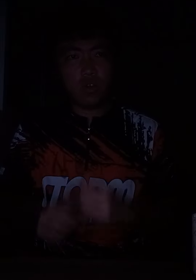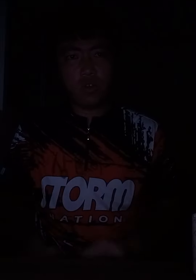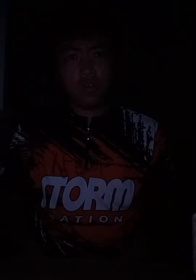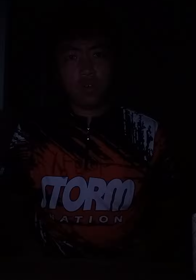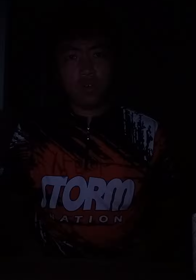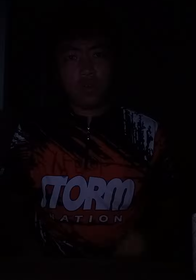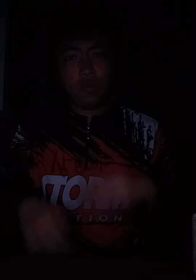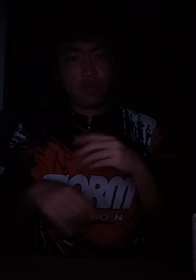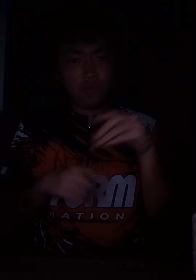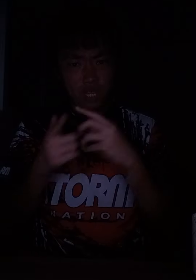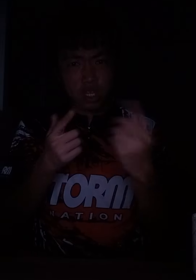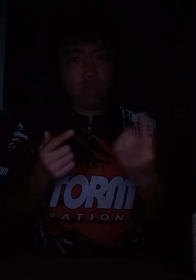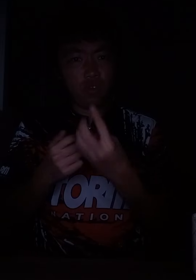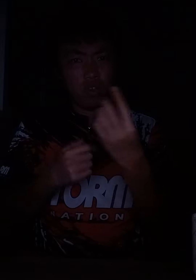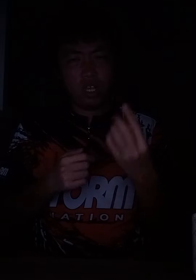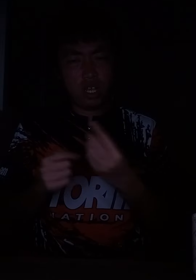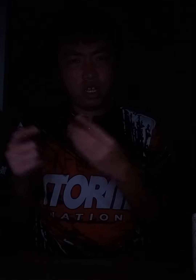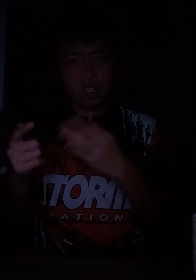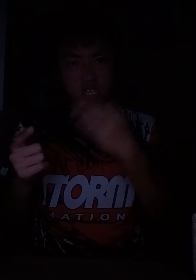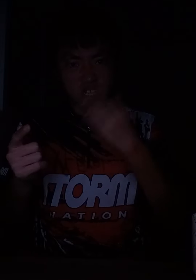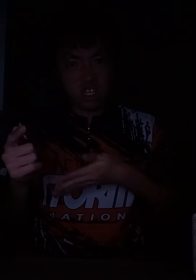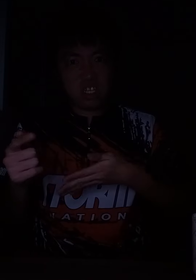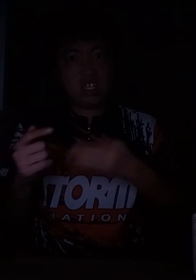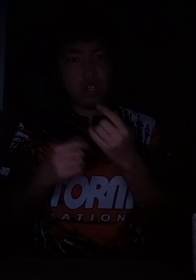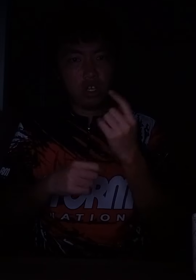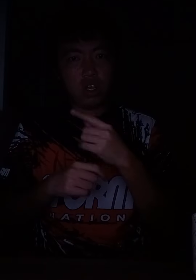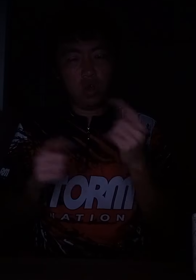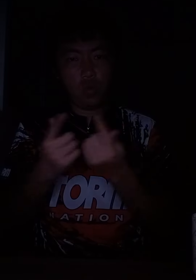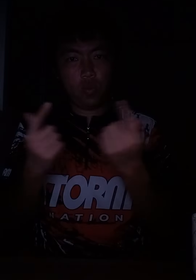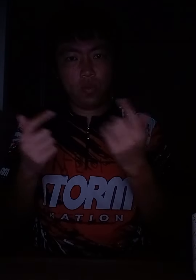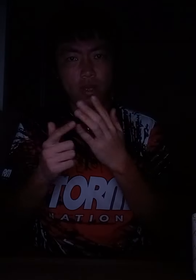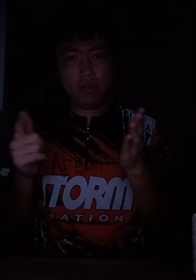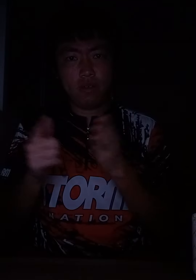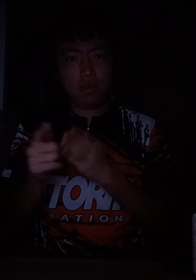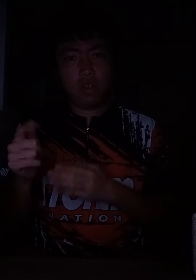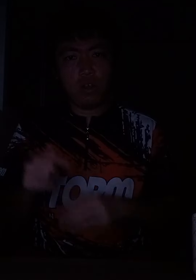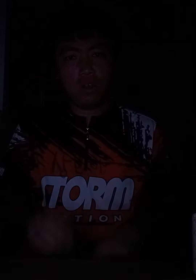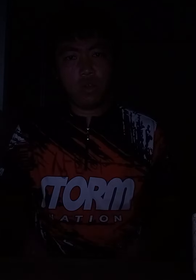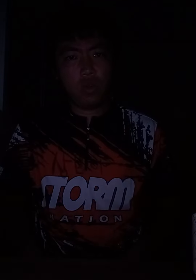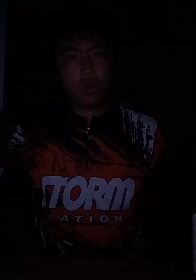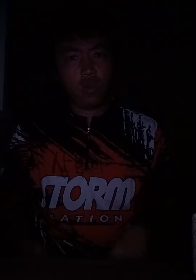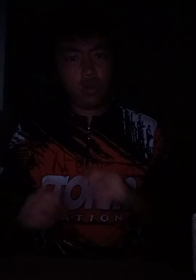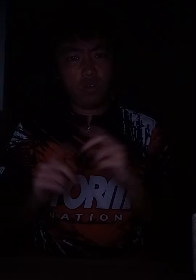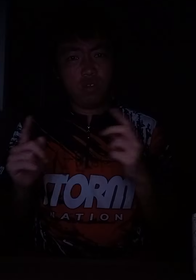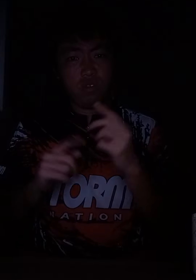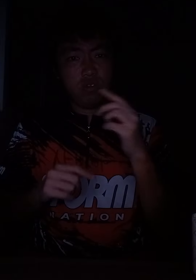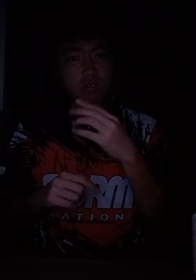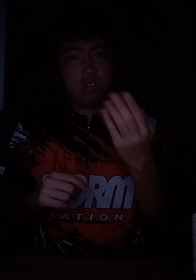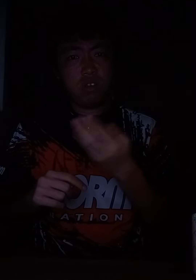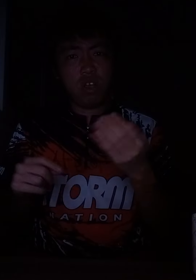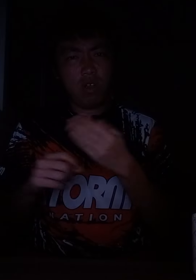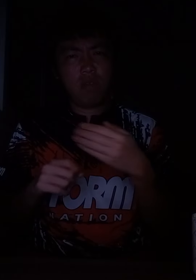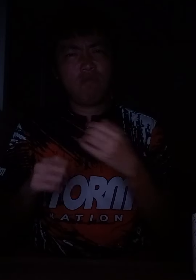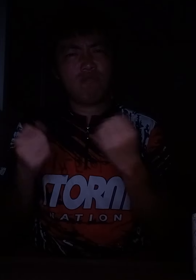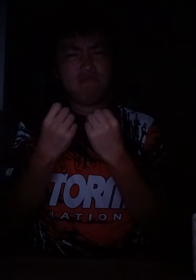결국 다른 승무원들이 이 남성을 진정시켜 상황이 마무리됐지만 나머지 승객들은 한참 불안에 떨어야만